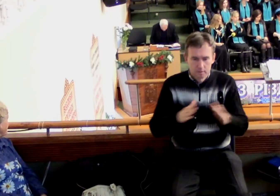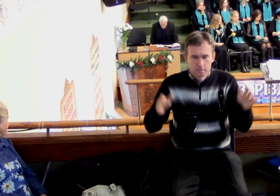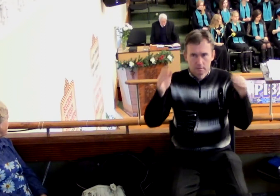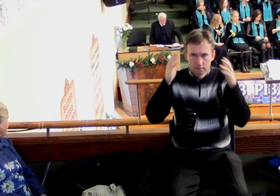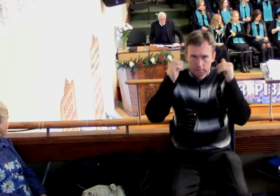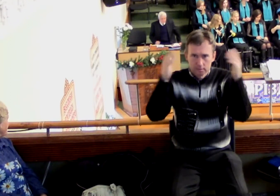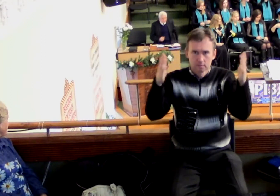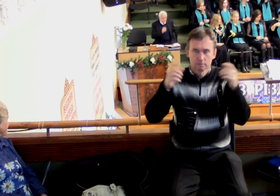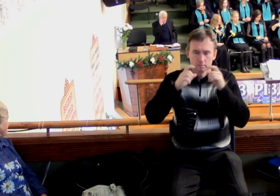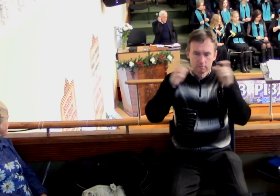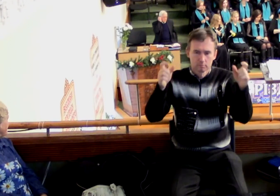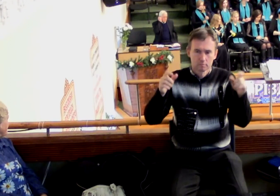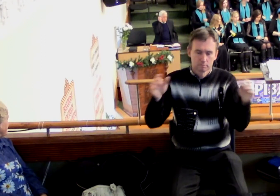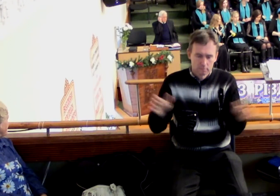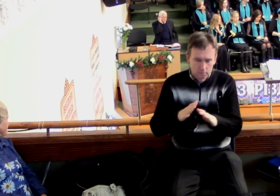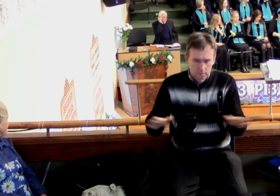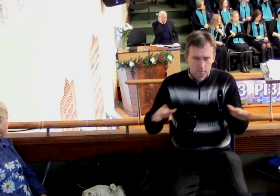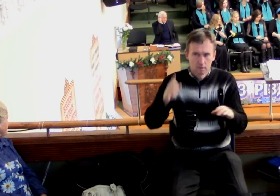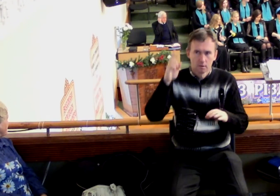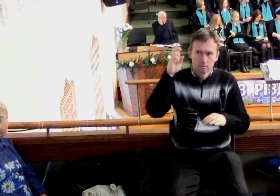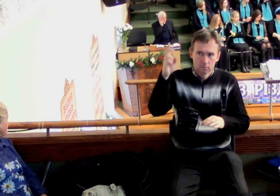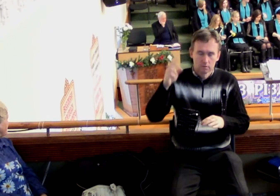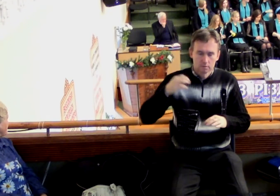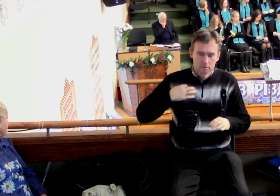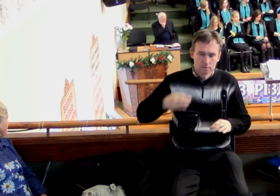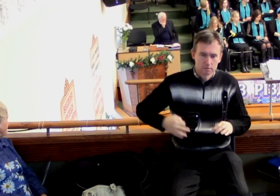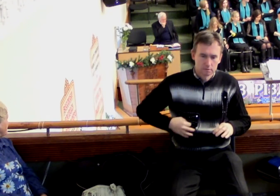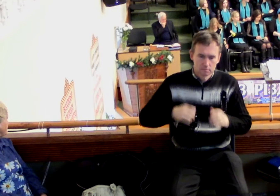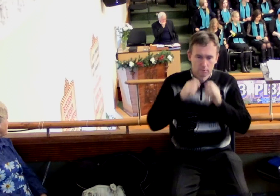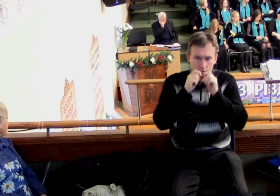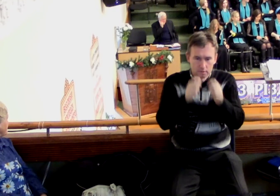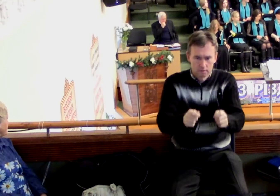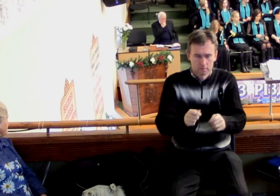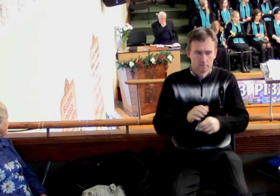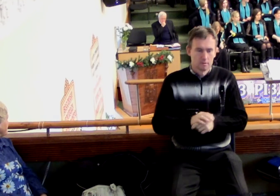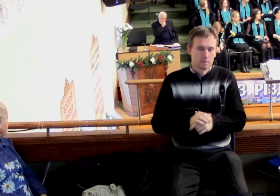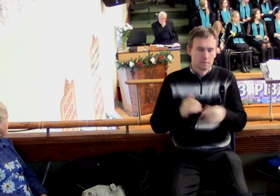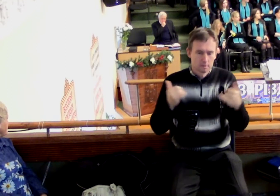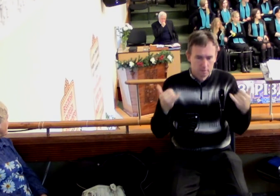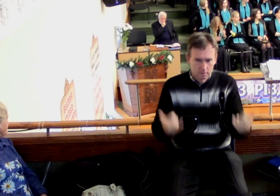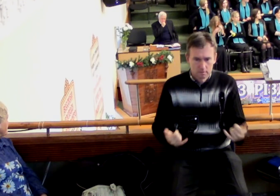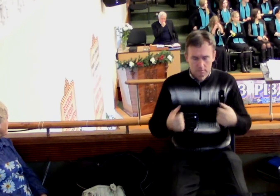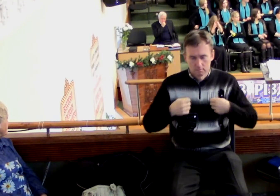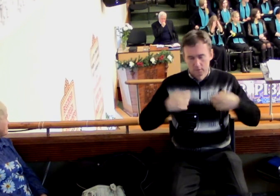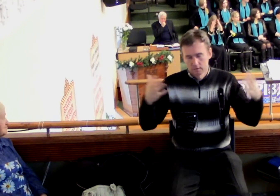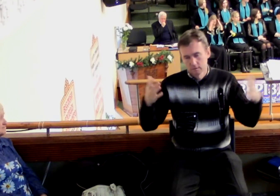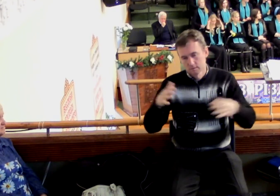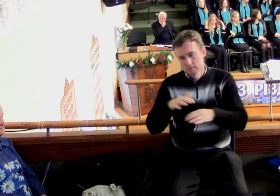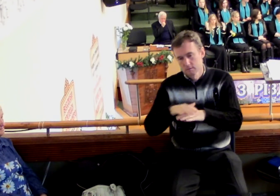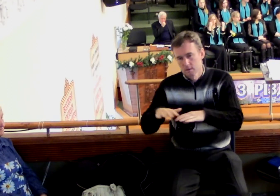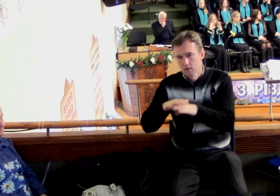славы громко пойте, Бог нам Сына даровал. Ныне празднуют